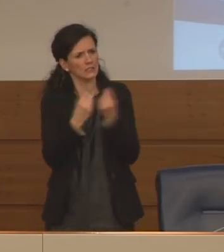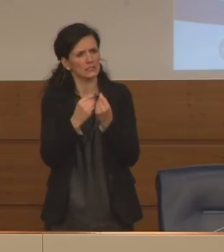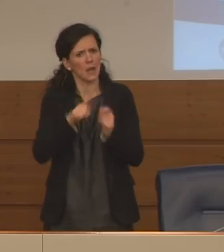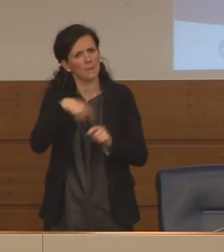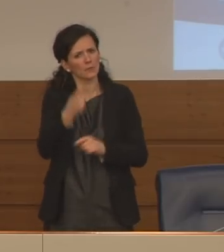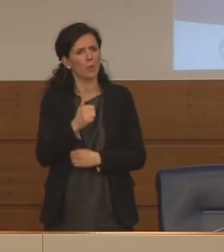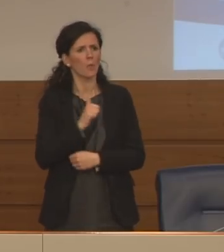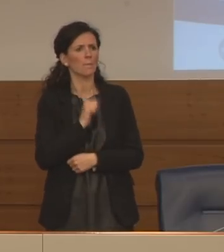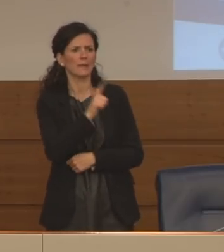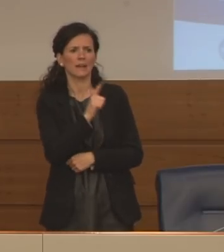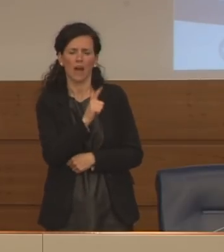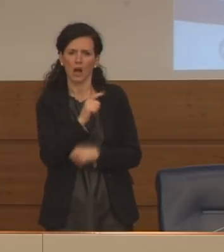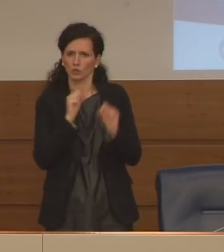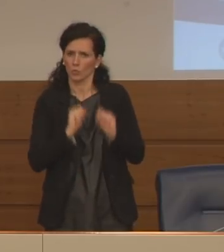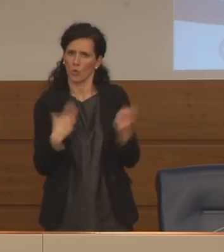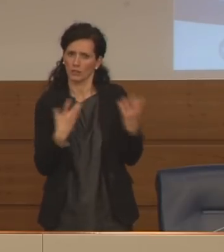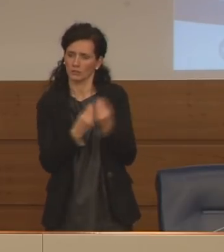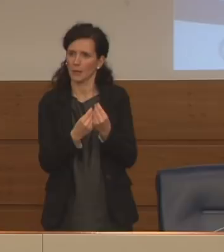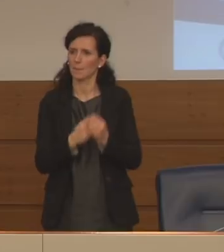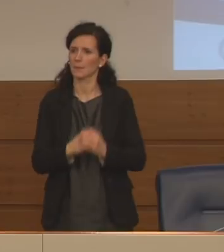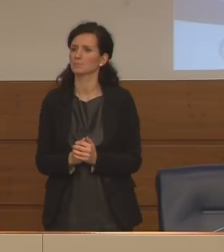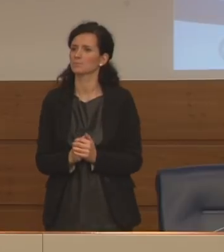privatamente diciamo